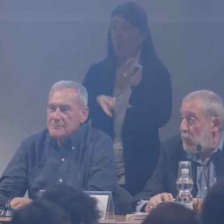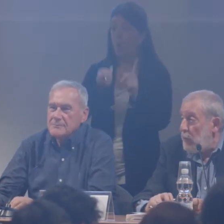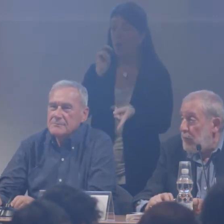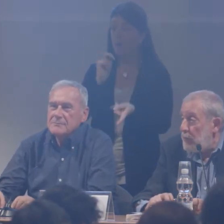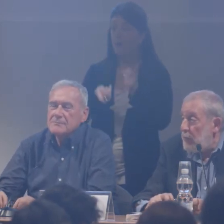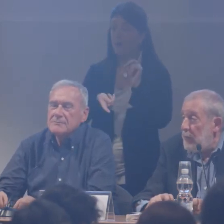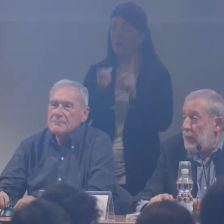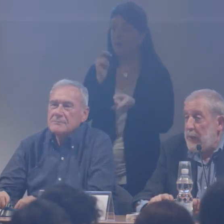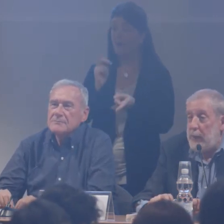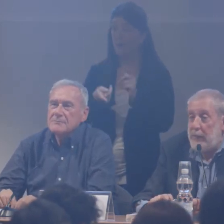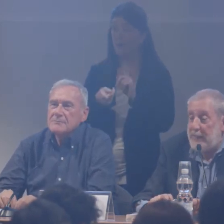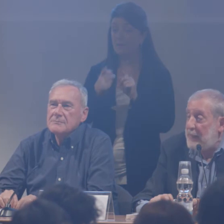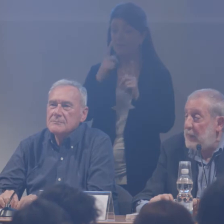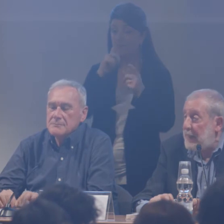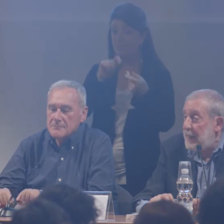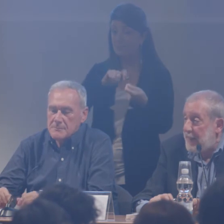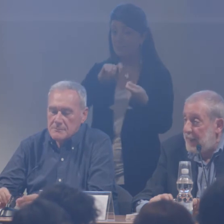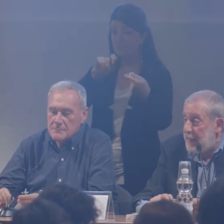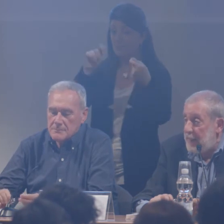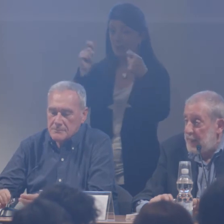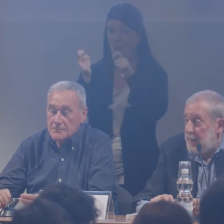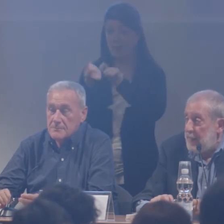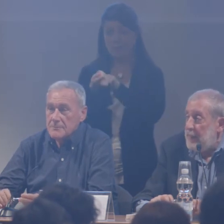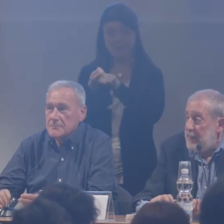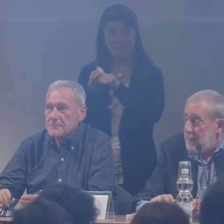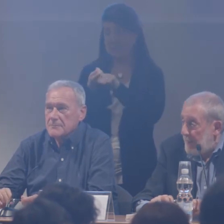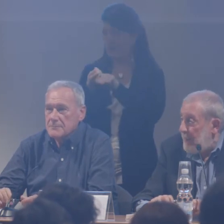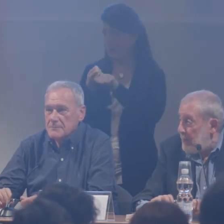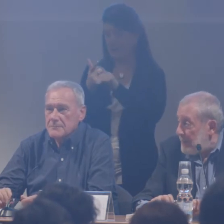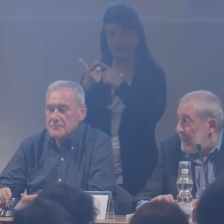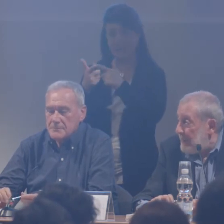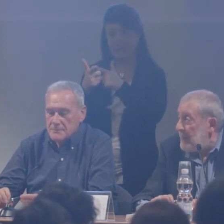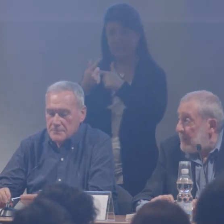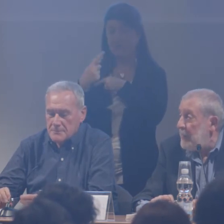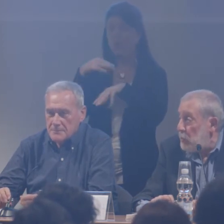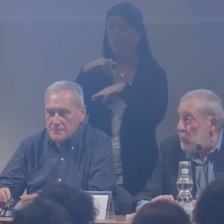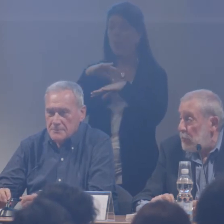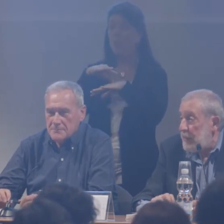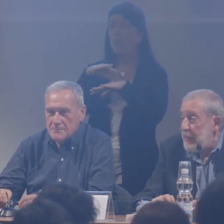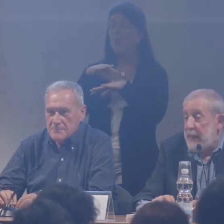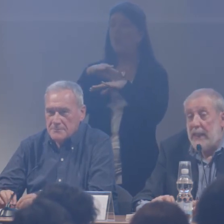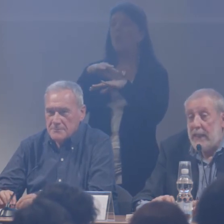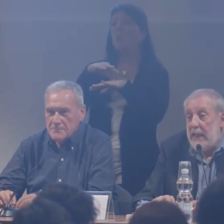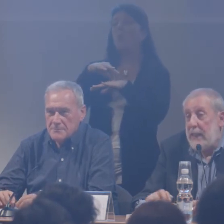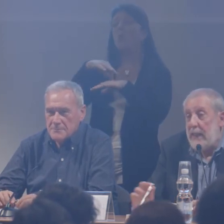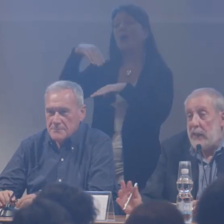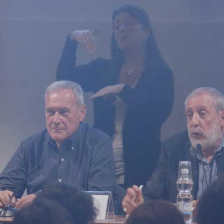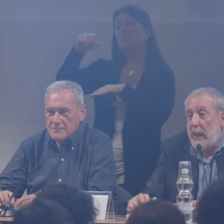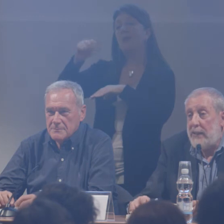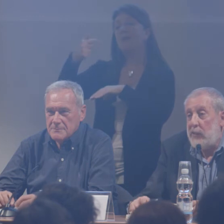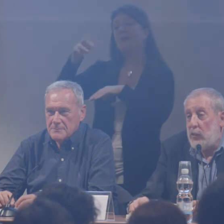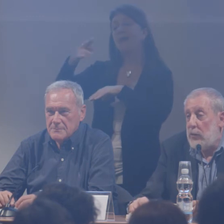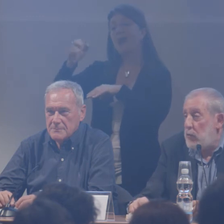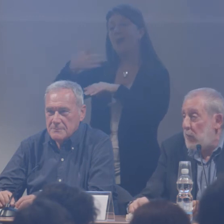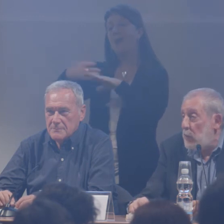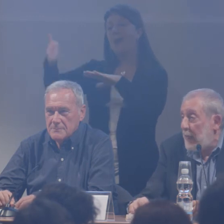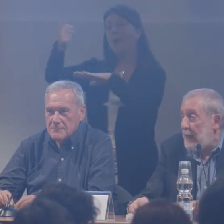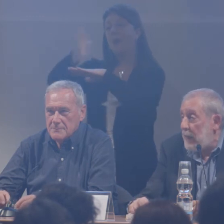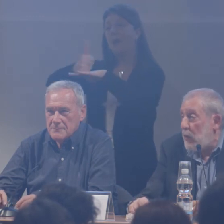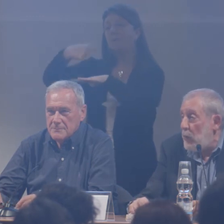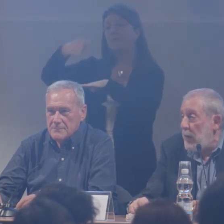quando il Piersanti Mattarella divenne presidente della regione, la sua elezione